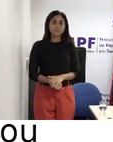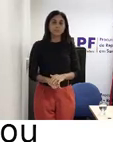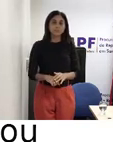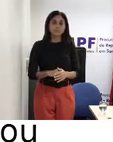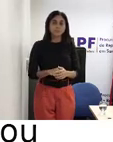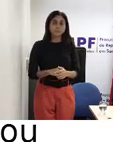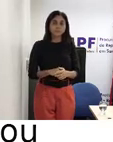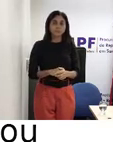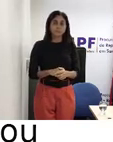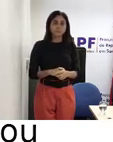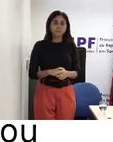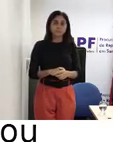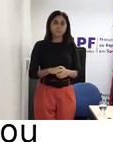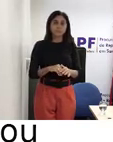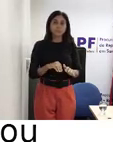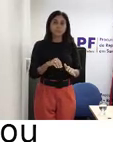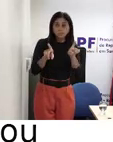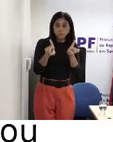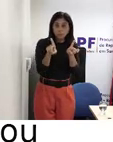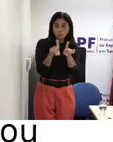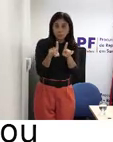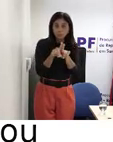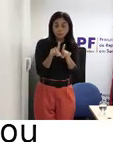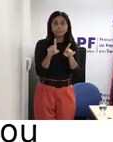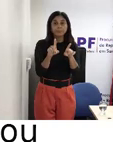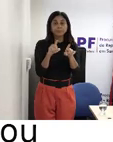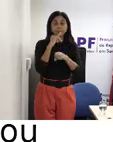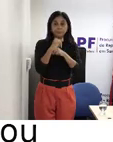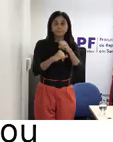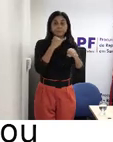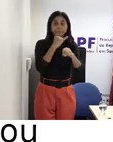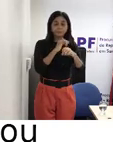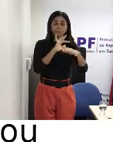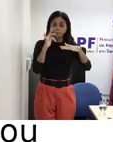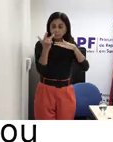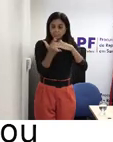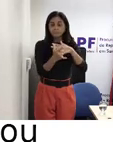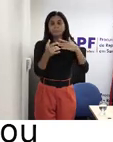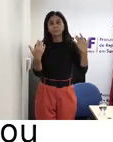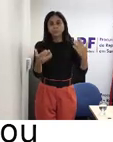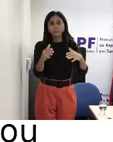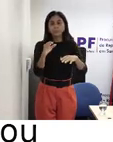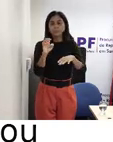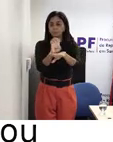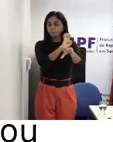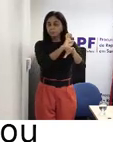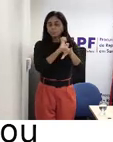as ações criminosas ocorrem na internet e as vítimas estão localizadas em múltiplos estados e exigem repressão uniforme da polícia